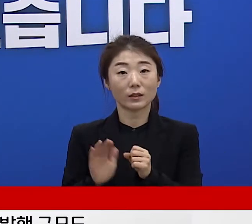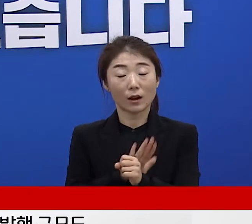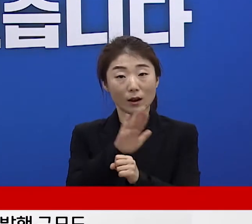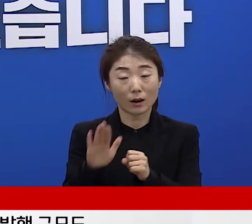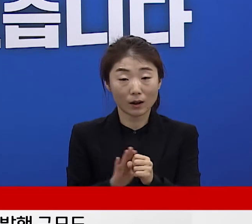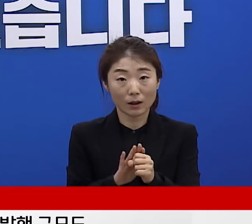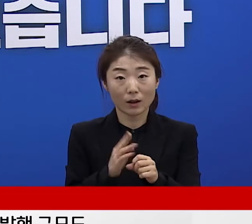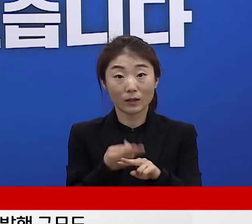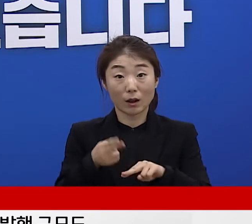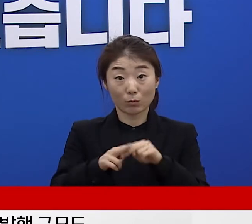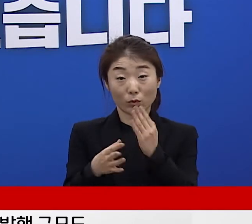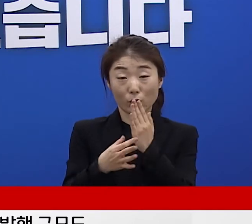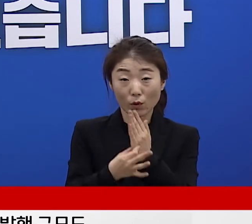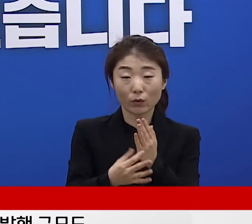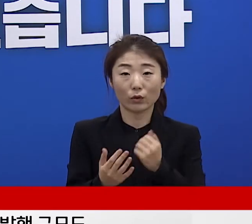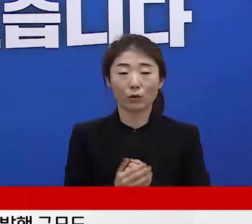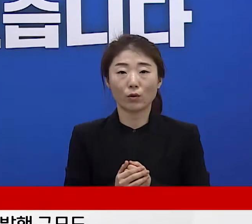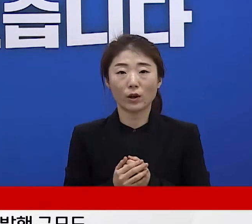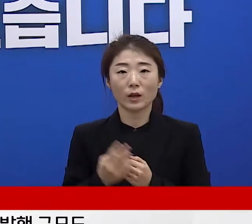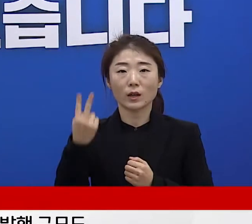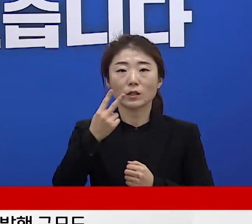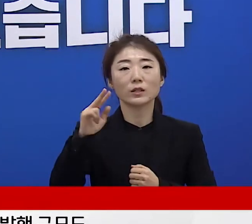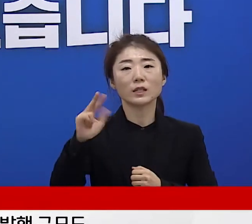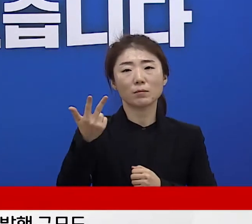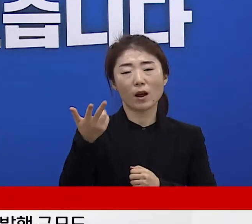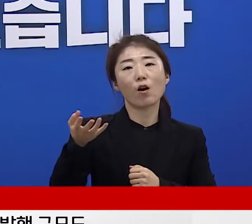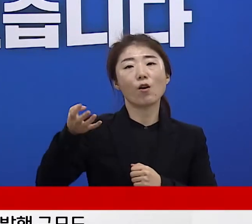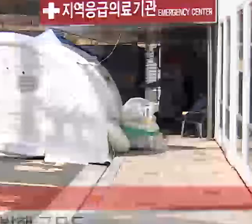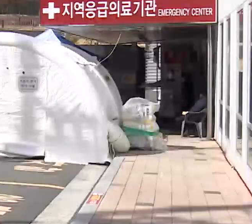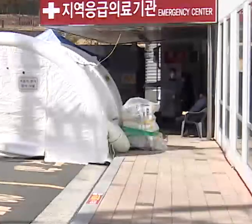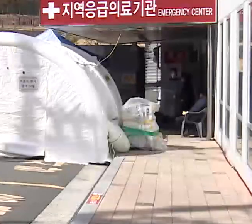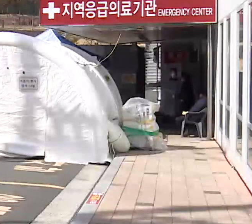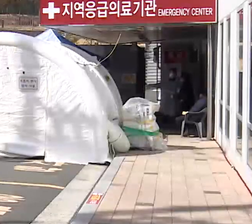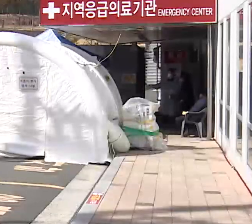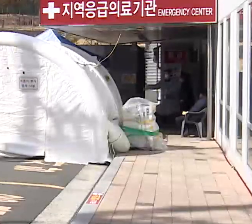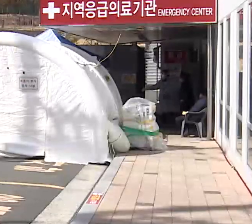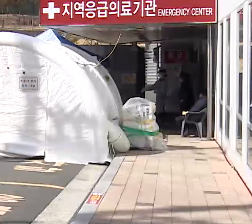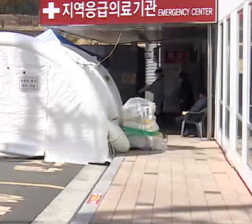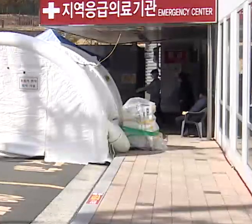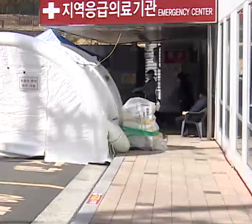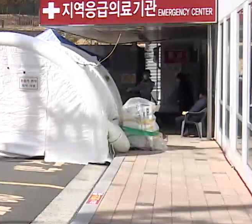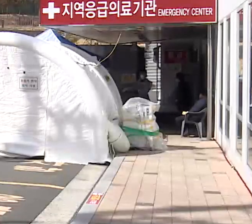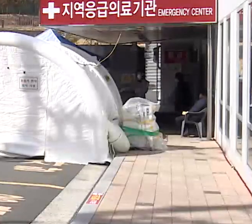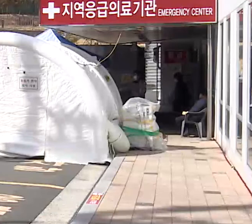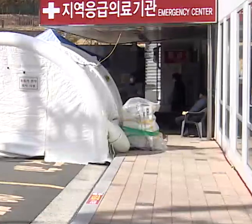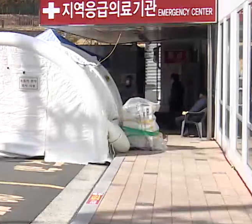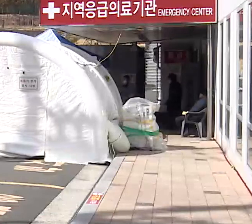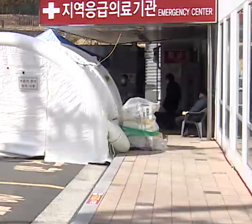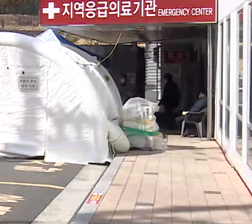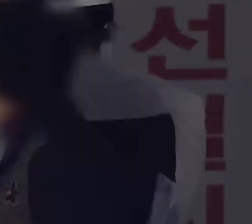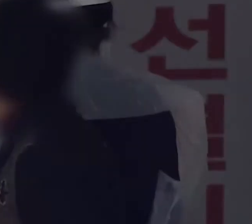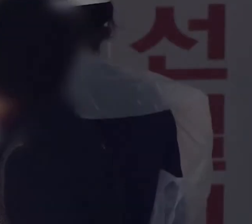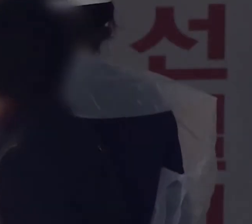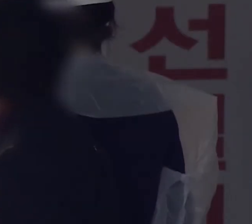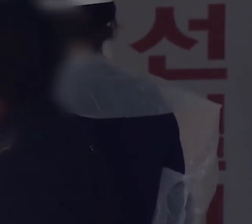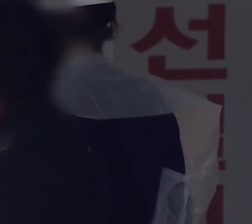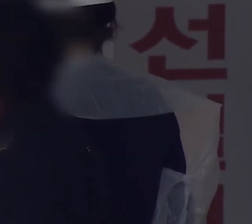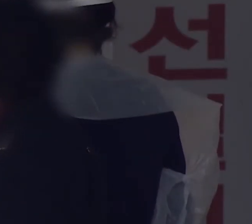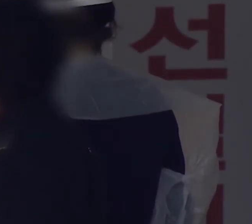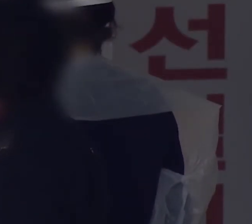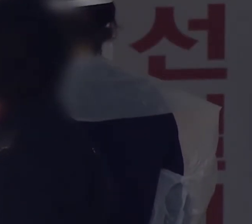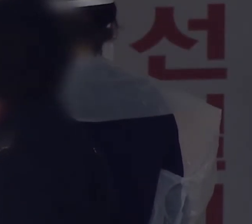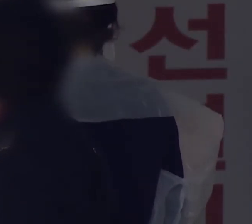원에서 2,700억 원 규모로 확대 발행하겠습니다. 26일 부울경 광역시도와 공동 대응이